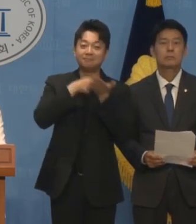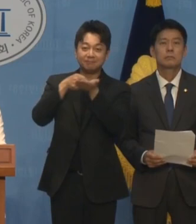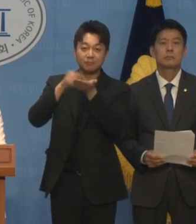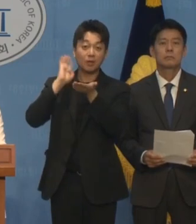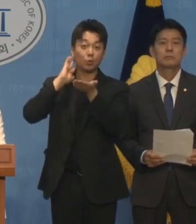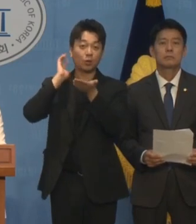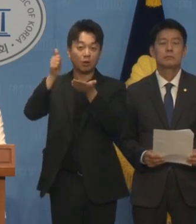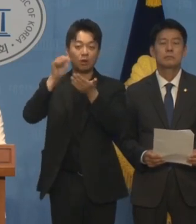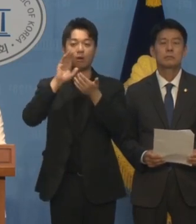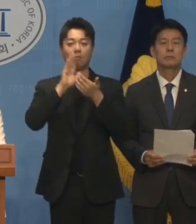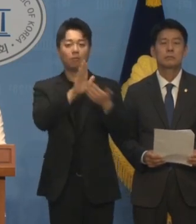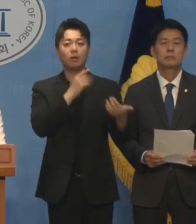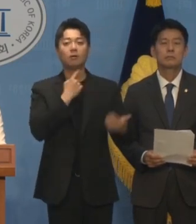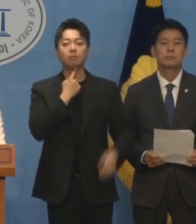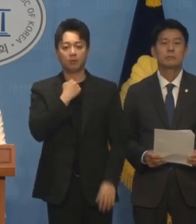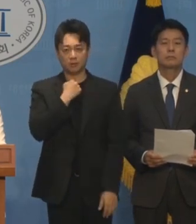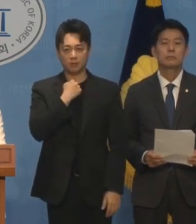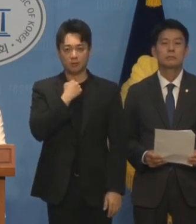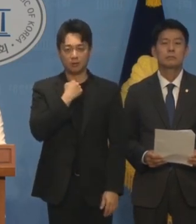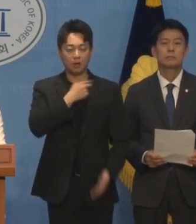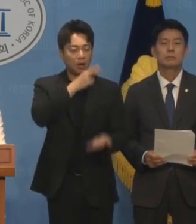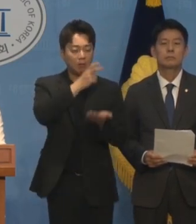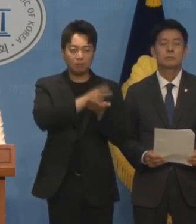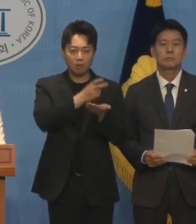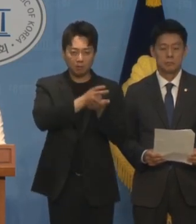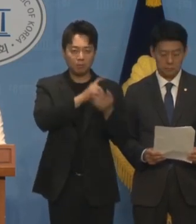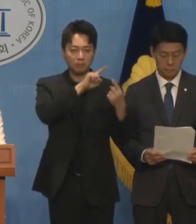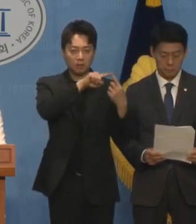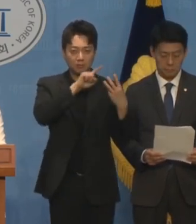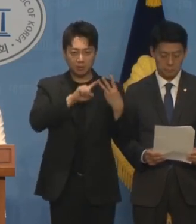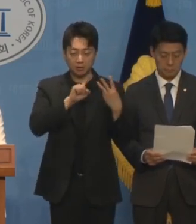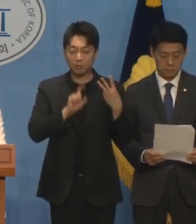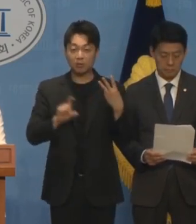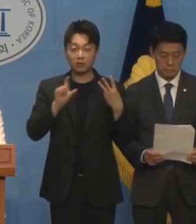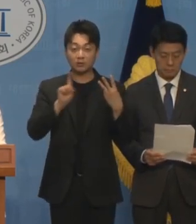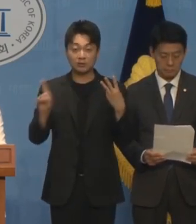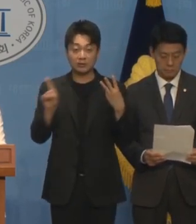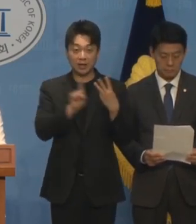폐기된 방송 3법, 방송법, 방송문화진흥법,